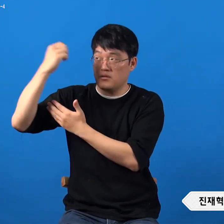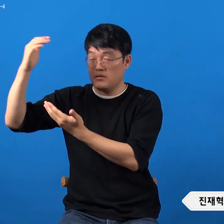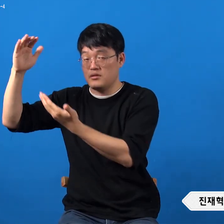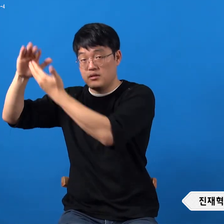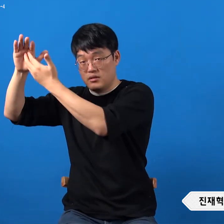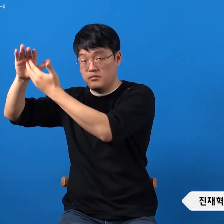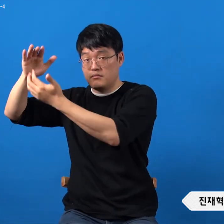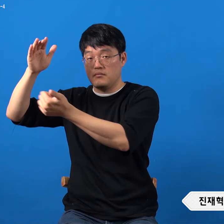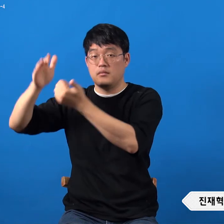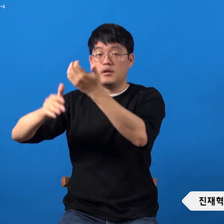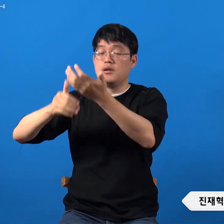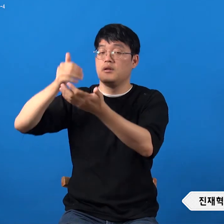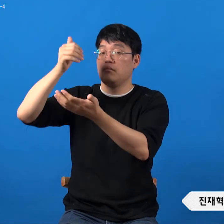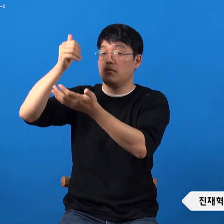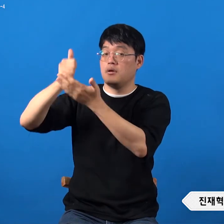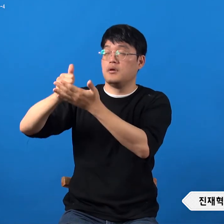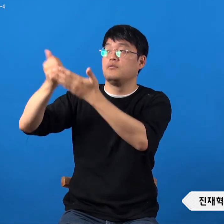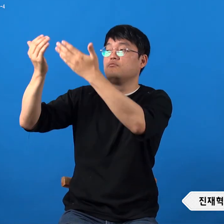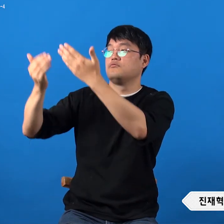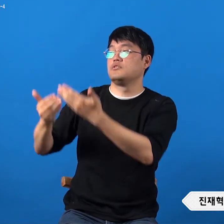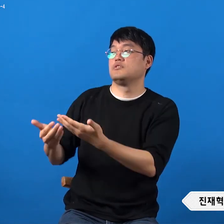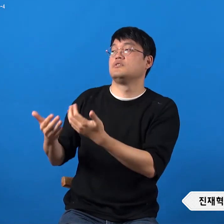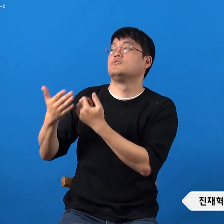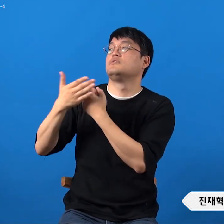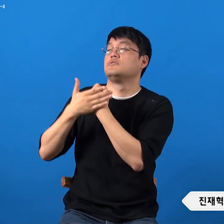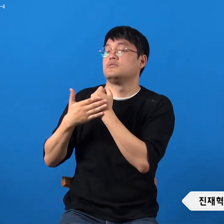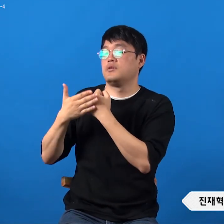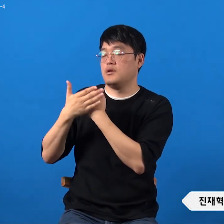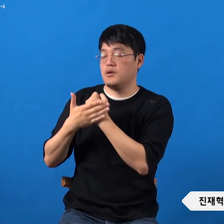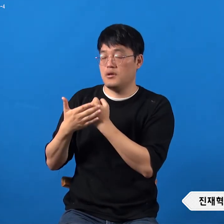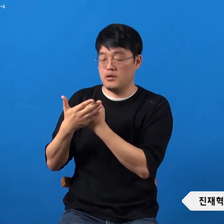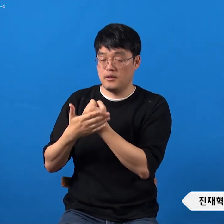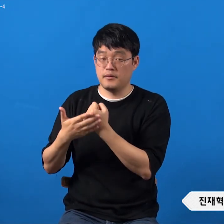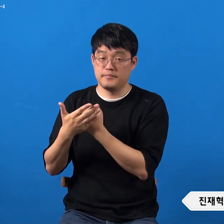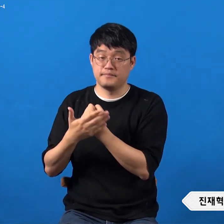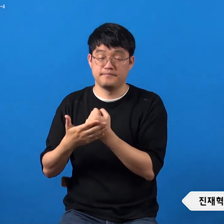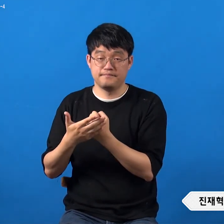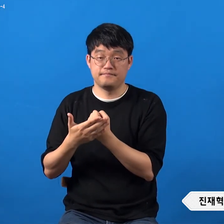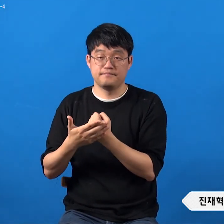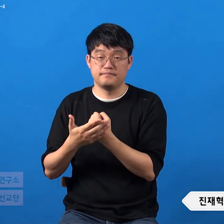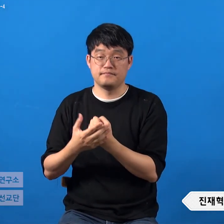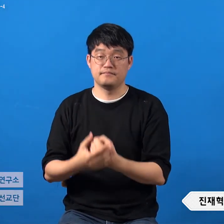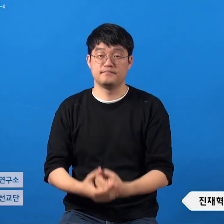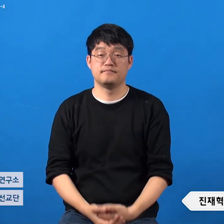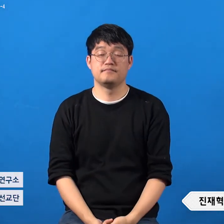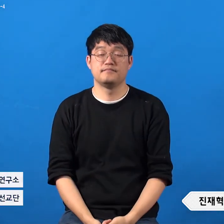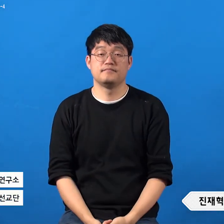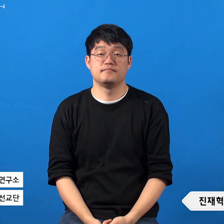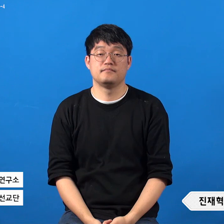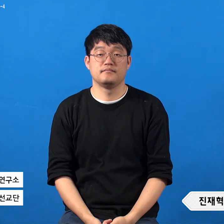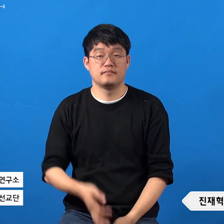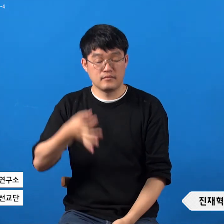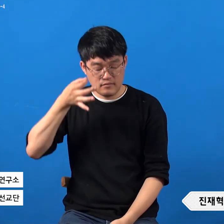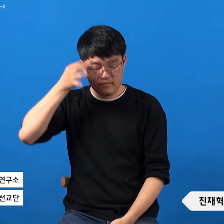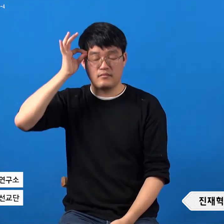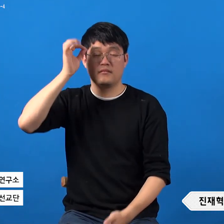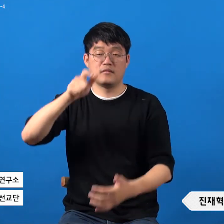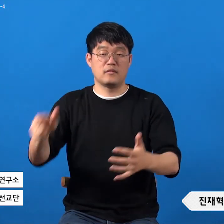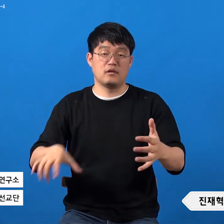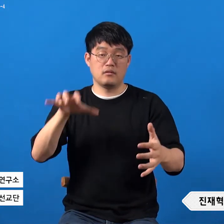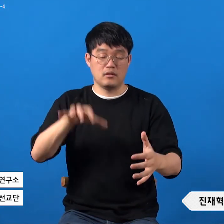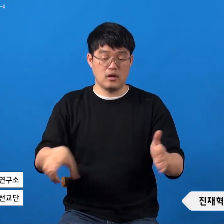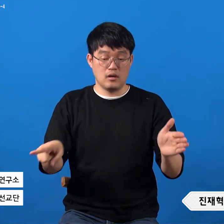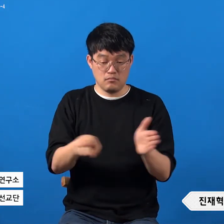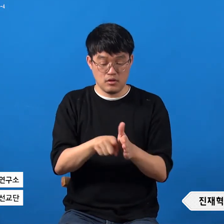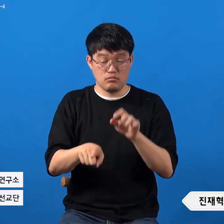전능하심, 그리고 그런 나를 향한 하나님의 은혜, 이 깨달음 가운데